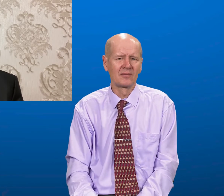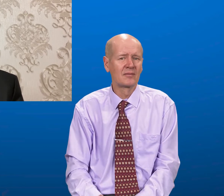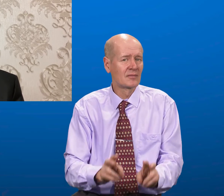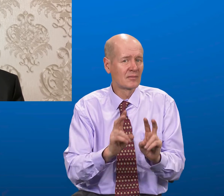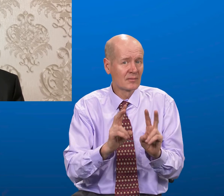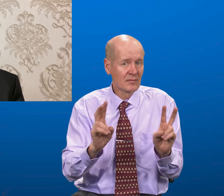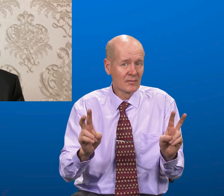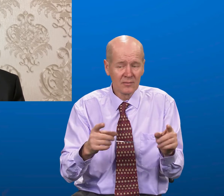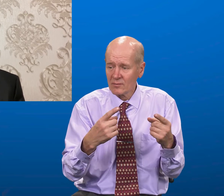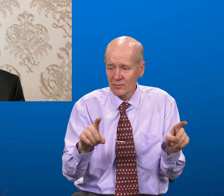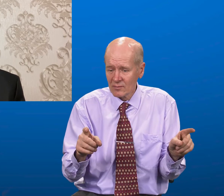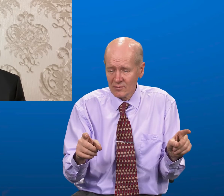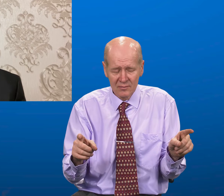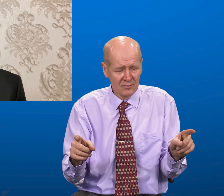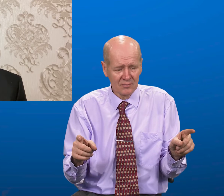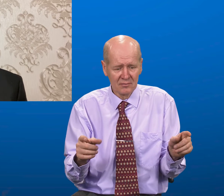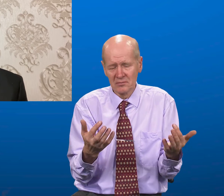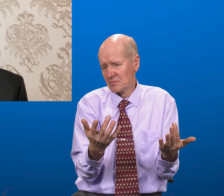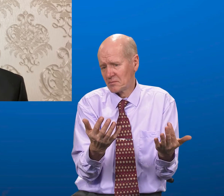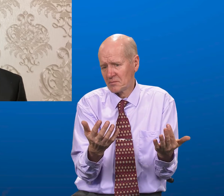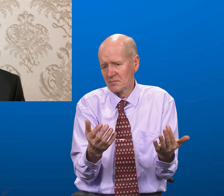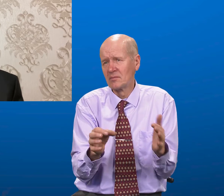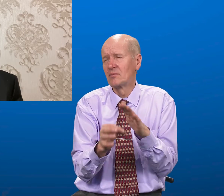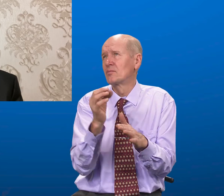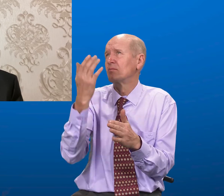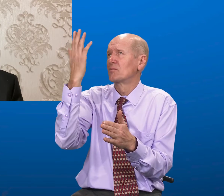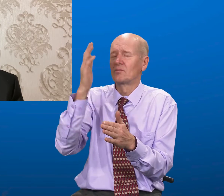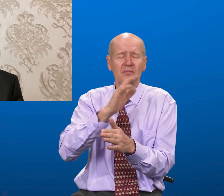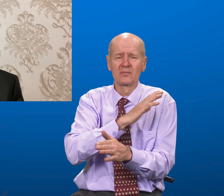вероисповедания. Ведь никаких других требований не было,